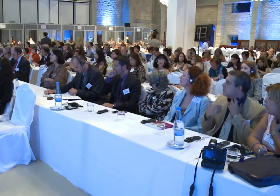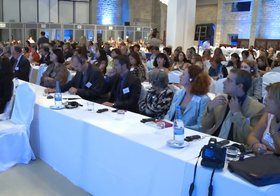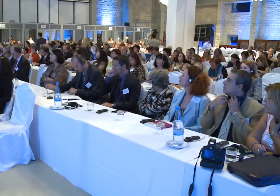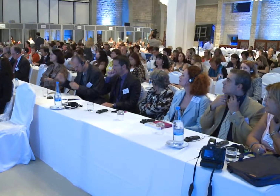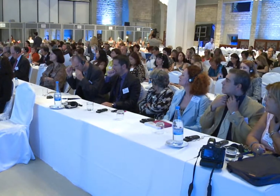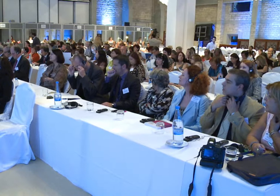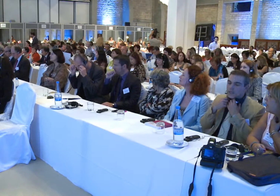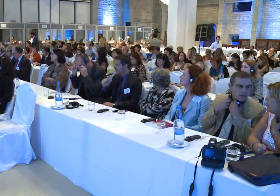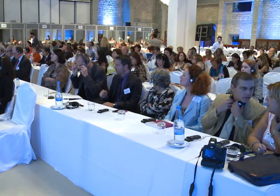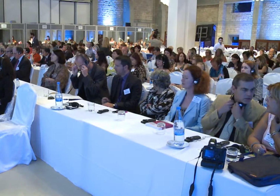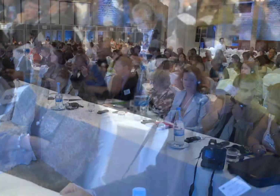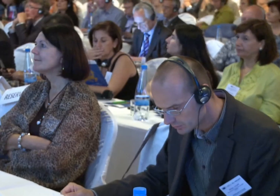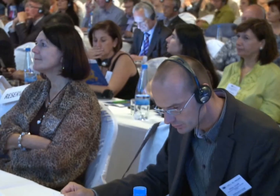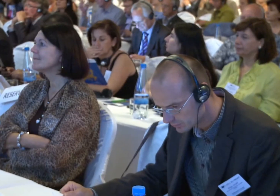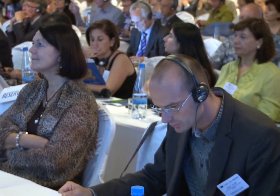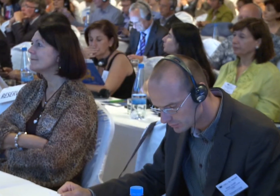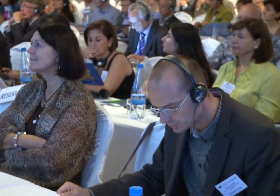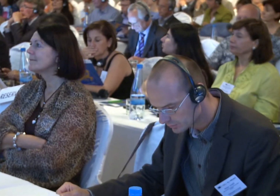κοινωνιών.